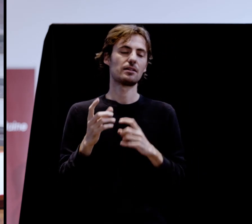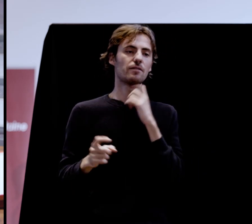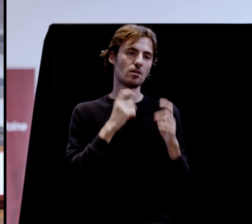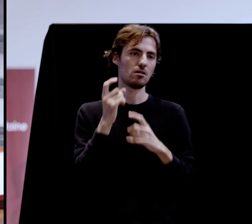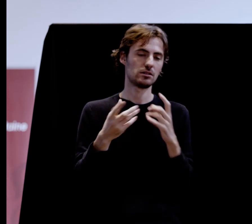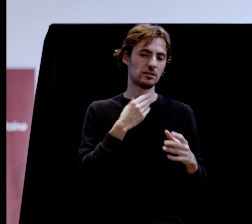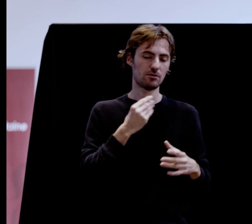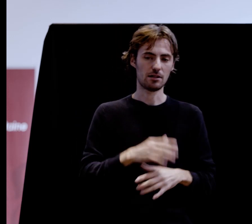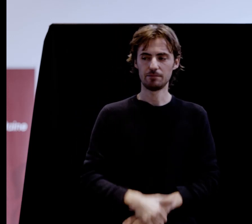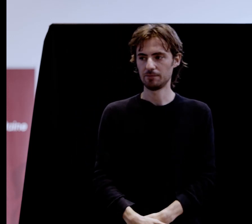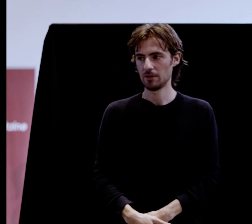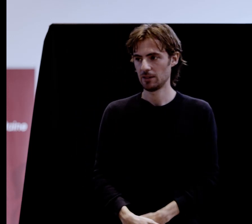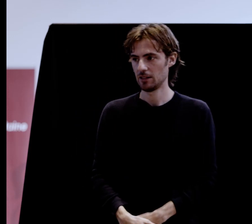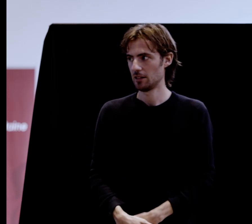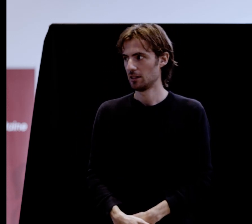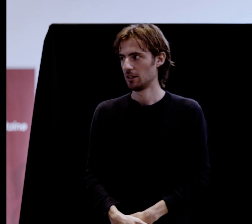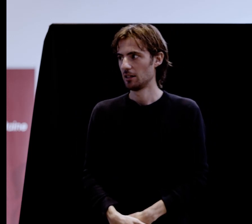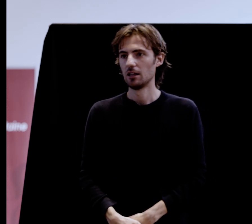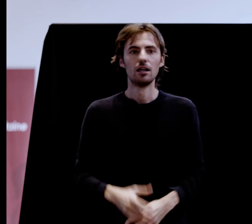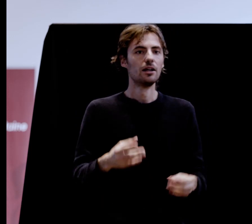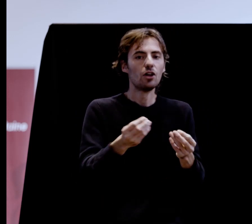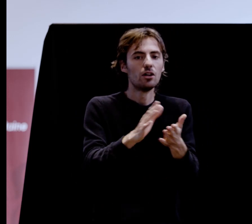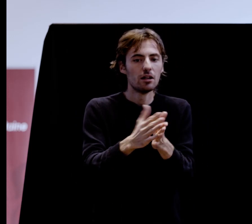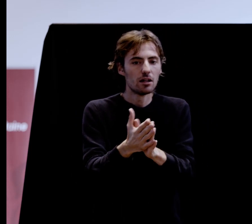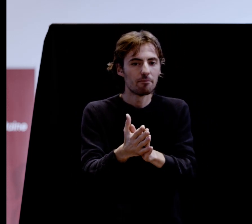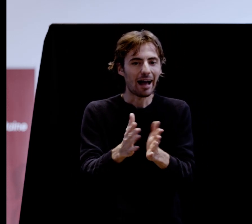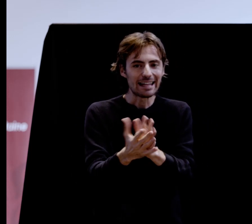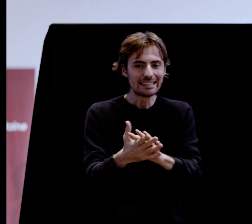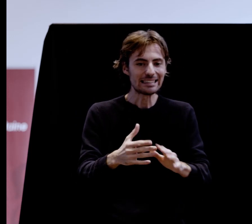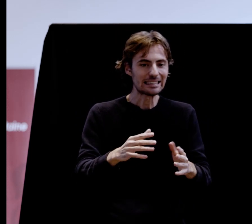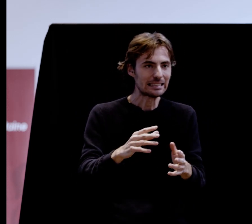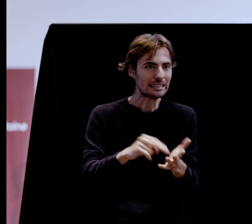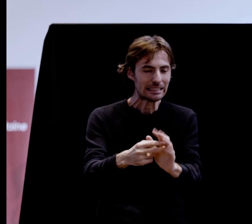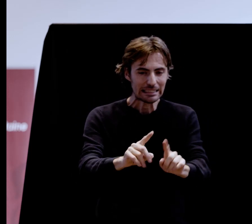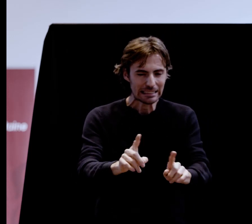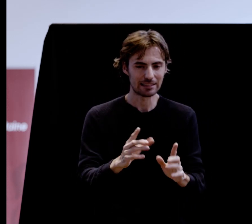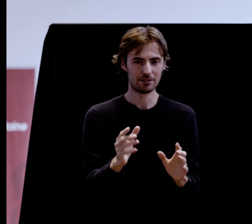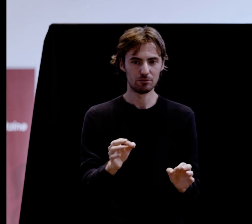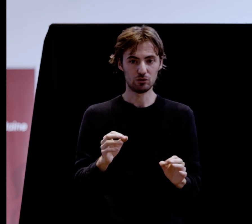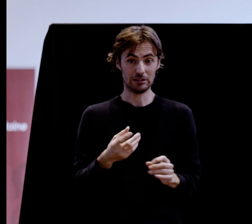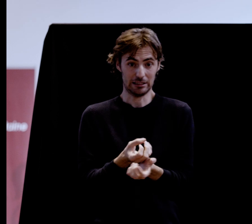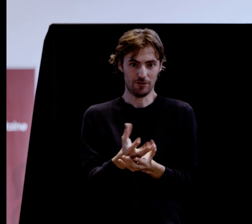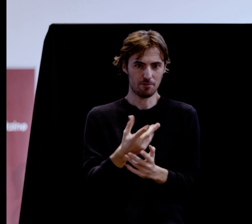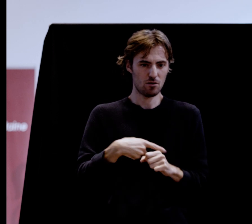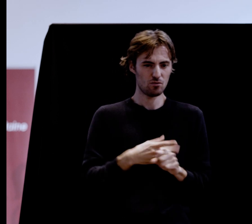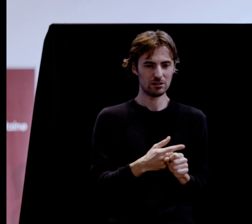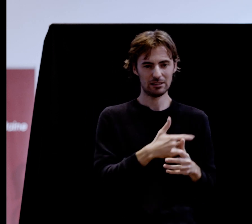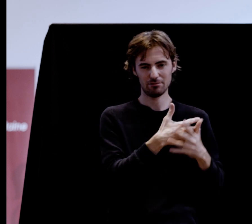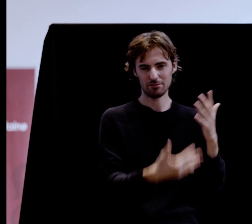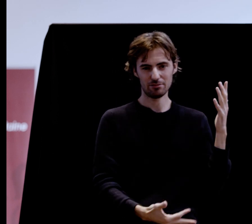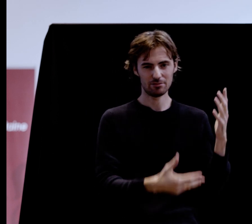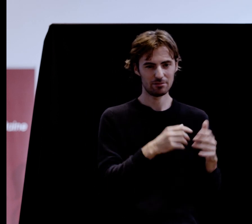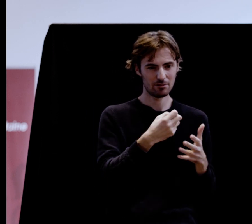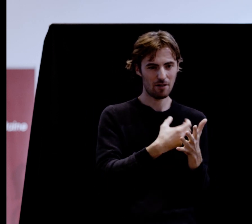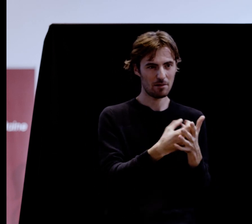Et donc, voilà, comme je vous disais, l'idée, c'est pas d'être des conseils pratiques ou quoi que ce soit, mais vraiment de vous dire qu'il existe plein d'outils et plein de ressources,